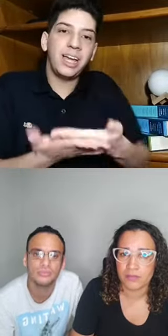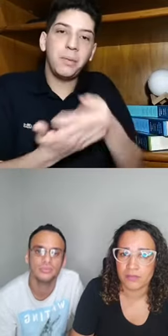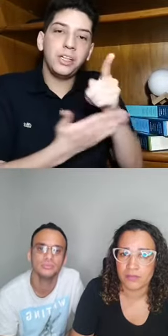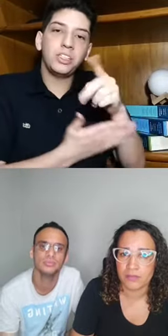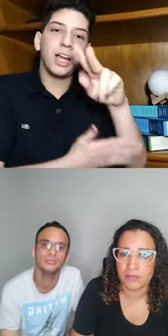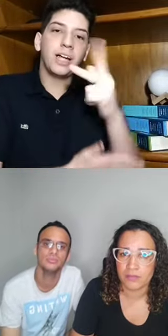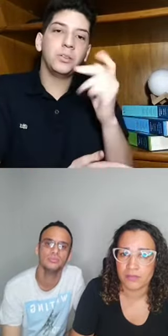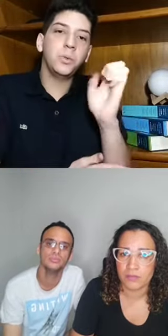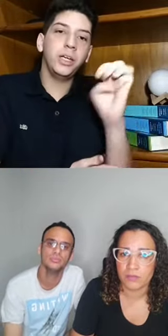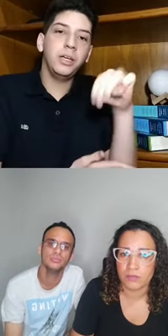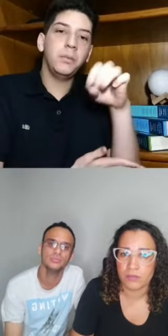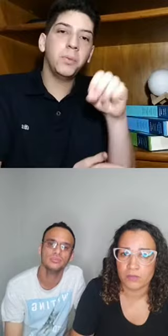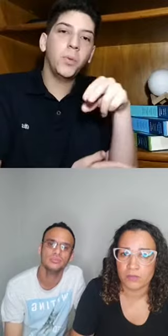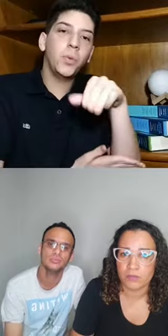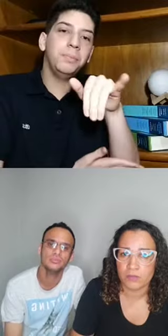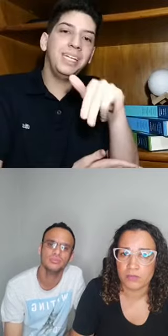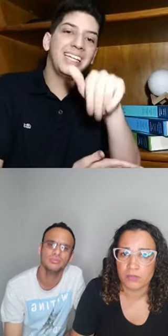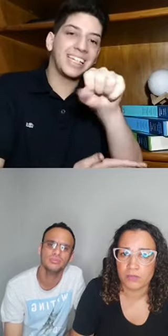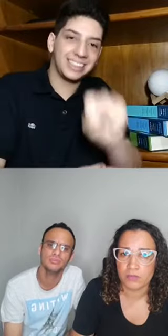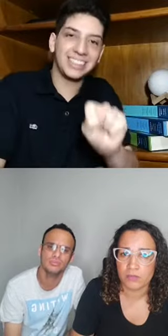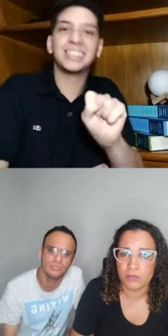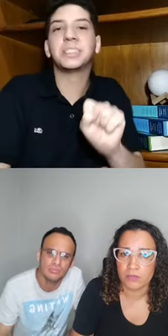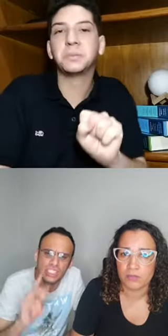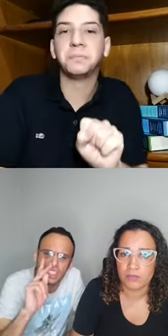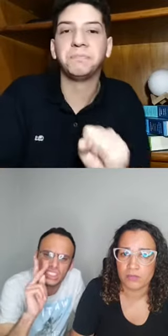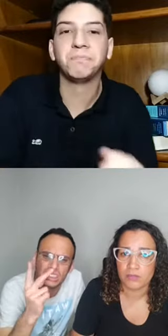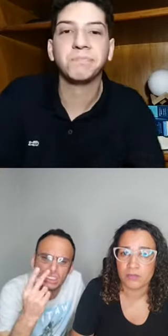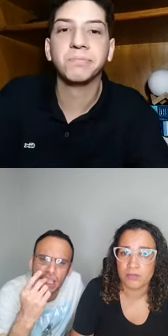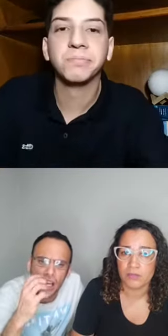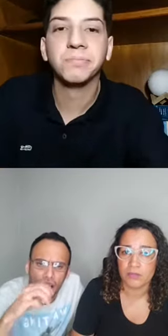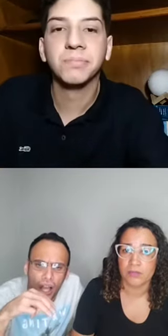tem intérprete lá no Hemomina.